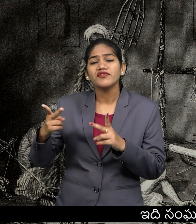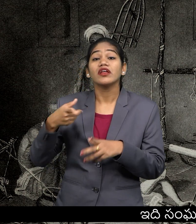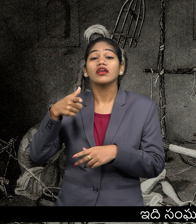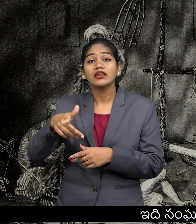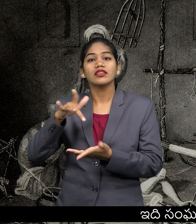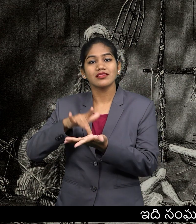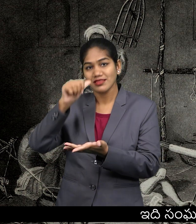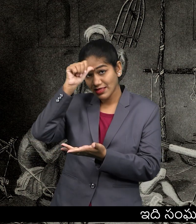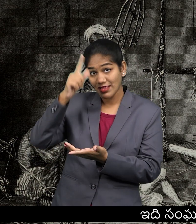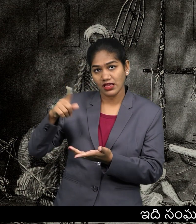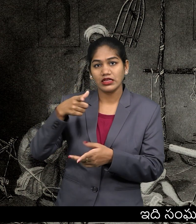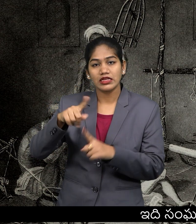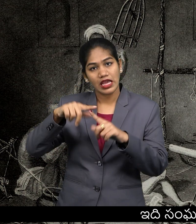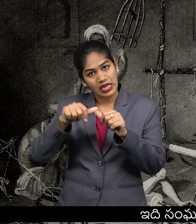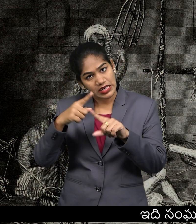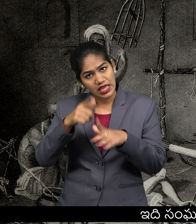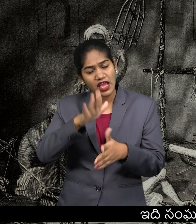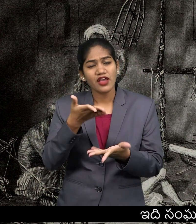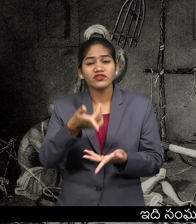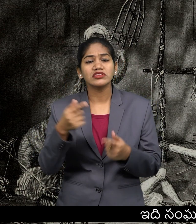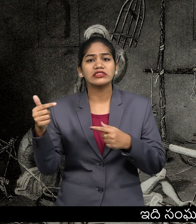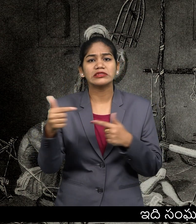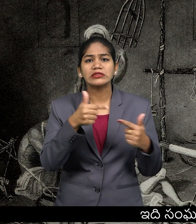ఇది సంఘర్షణకు దారితీసింది.